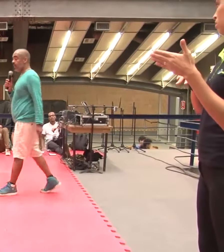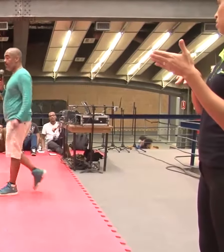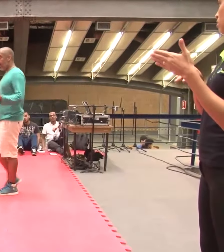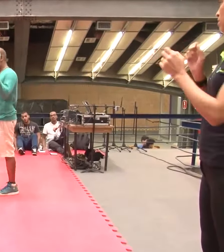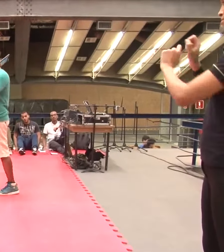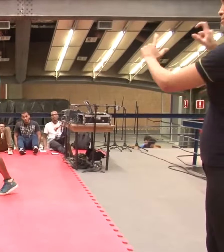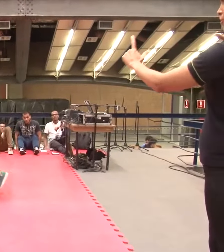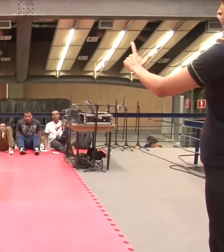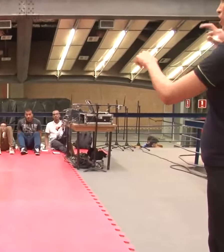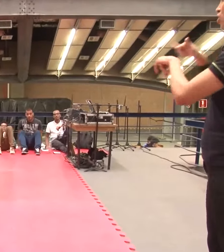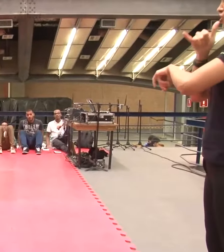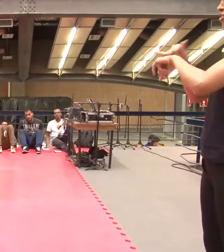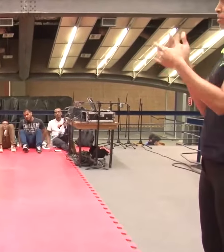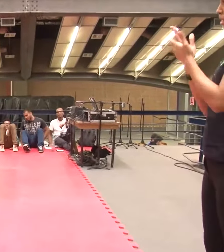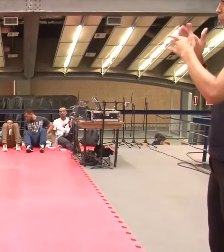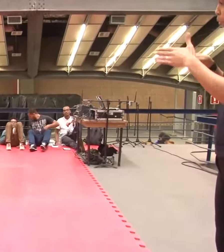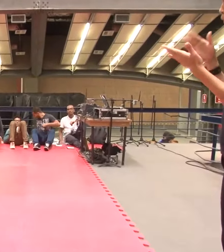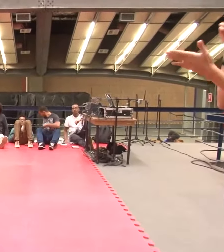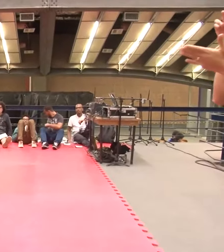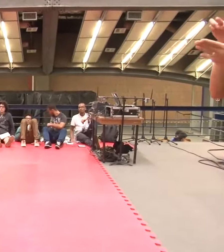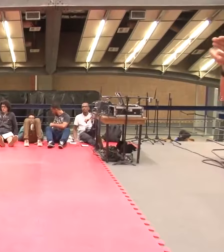menos dinâmica, né? Pela falta do apoio